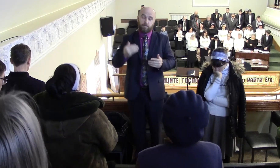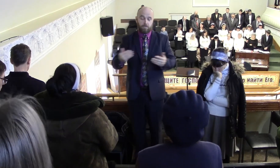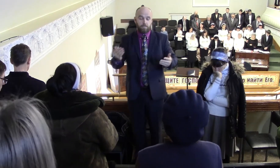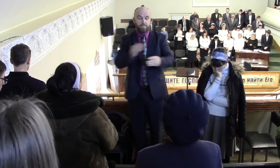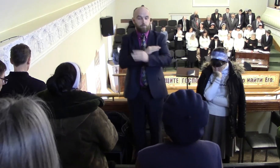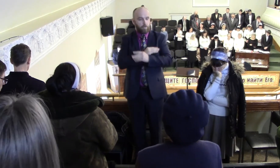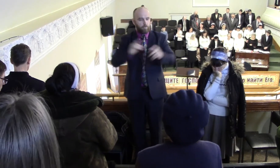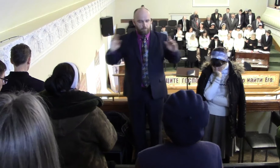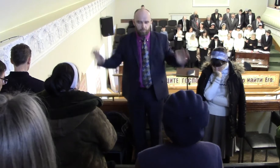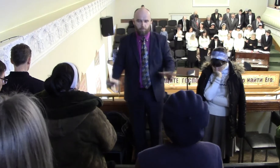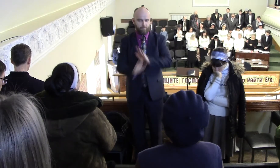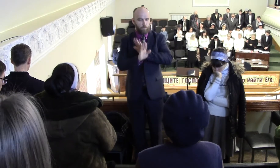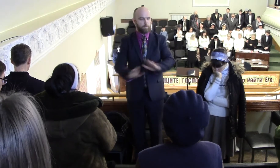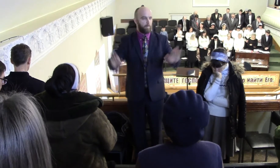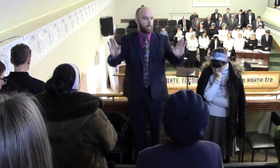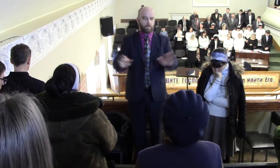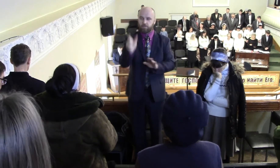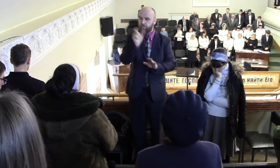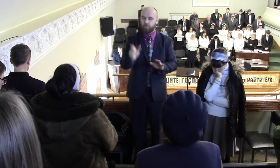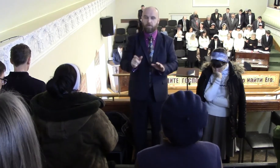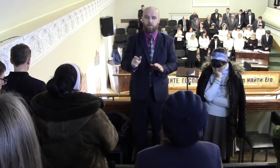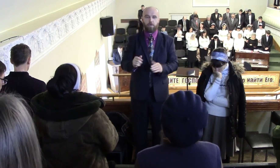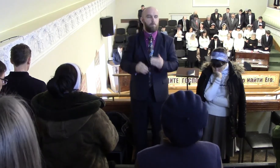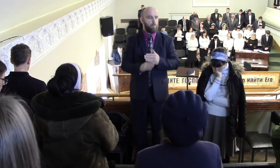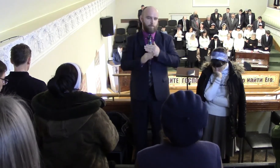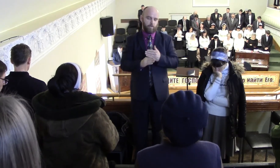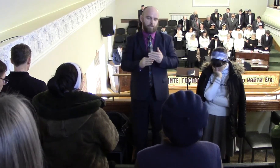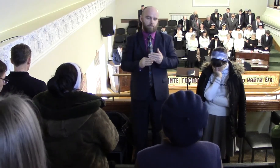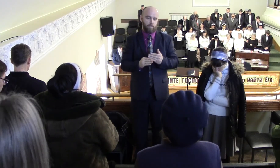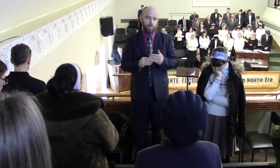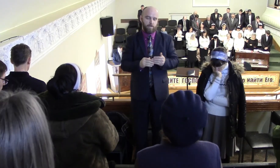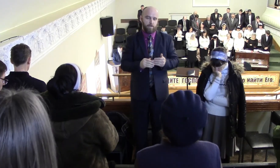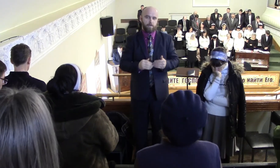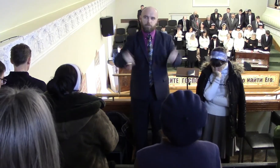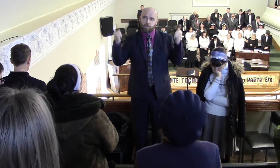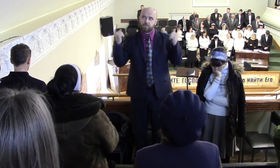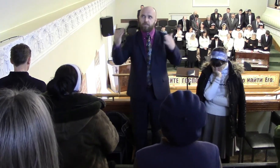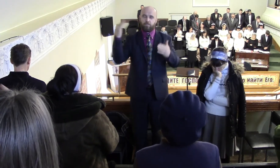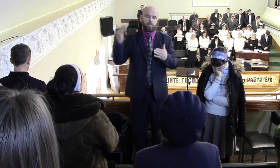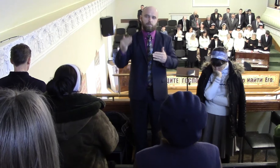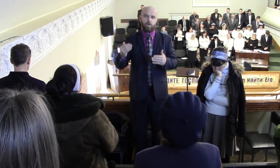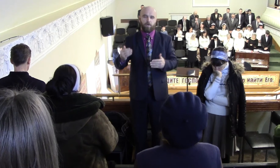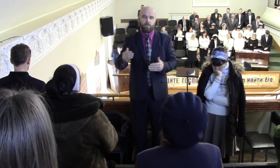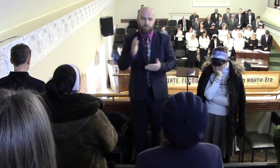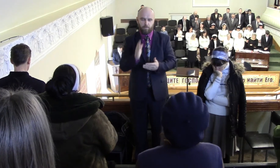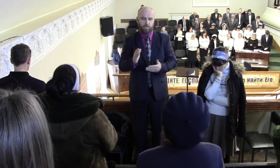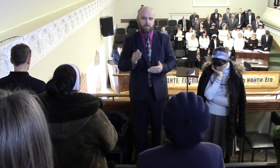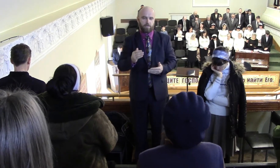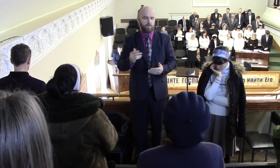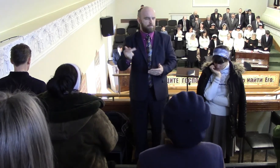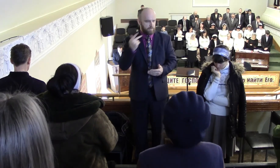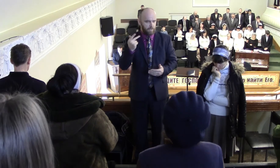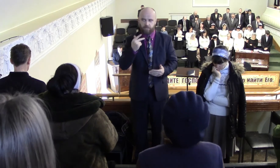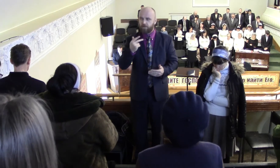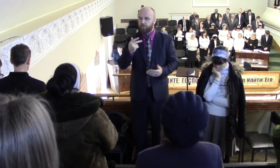будем воспевать, Господи, помоги нам испытать вот это чувство благодарности Тебе и быть действительно благодарными Тебе за